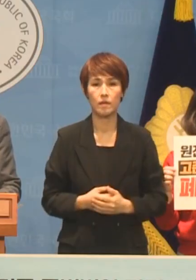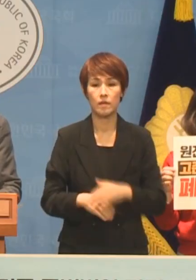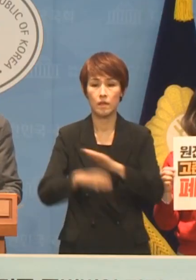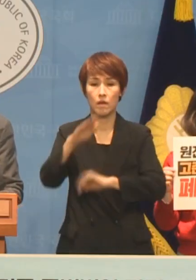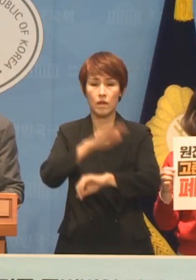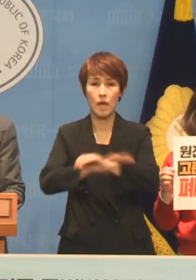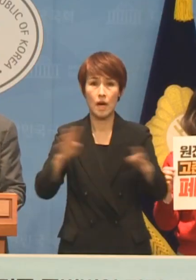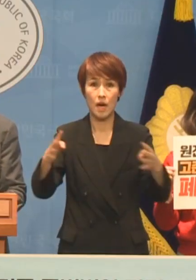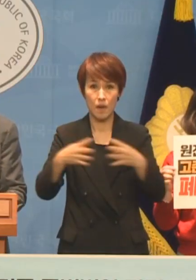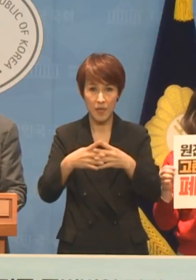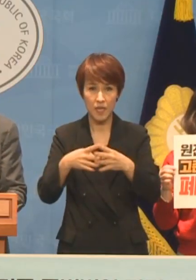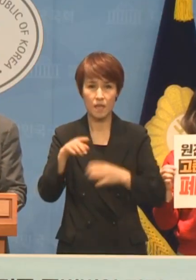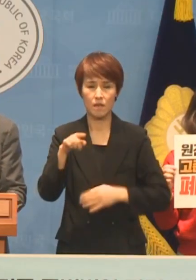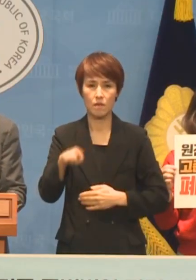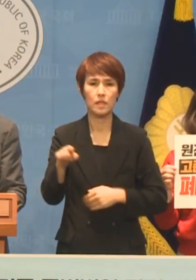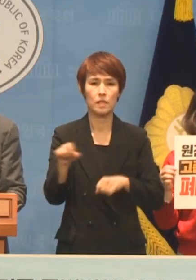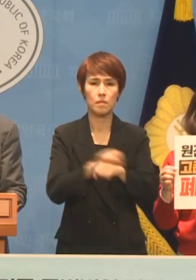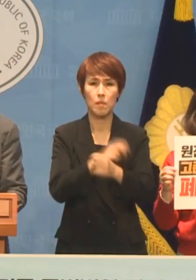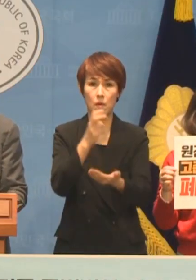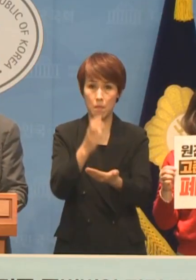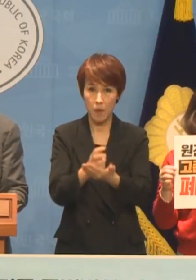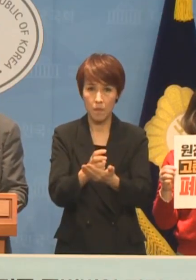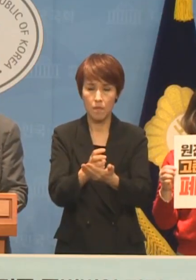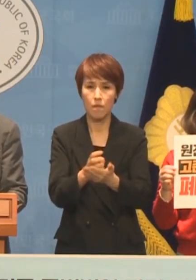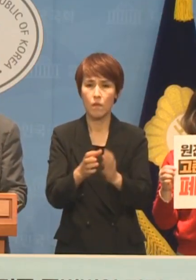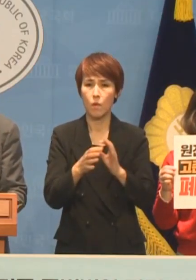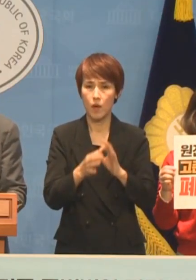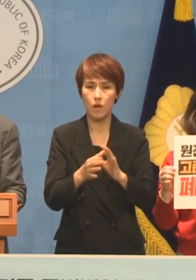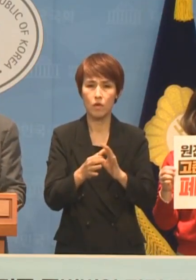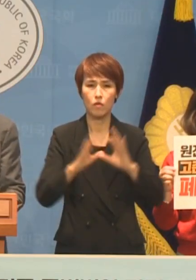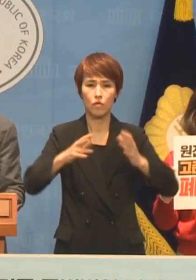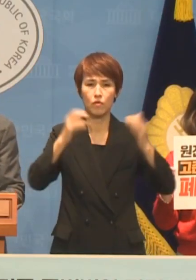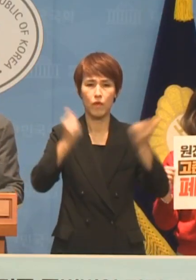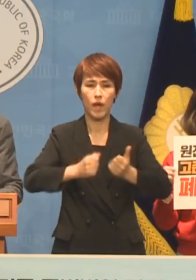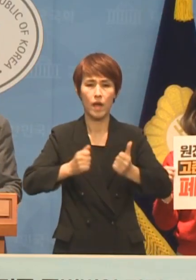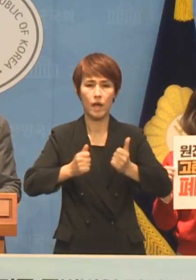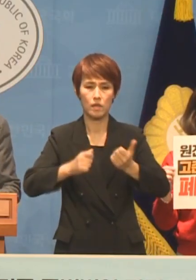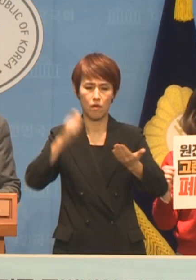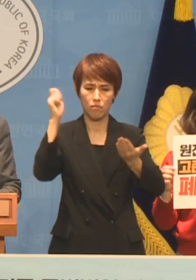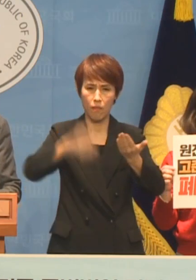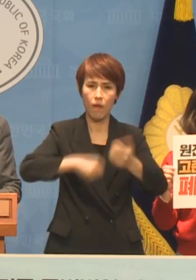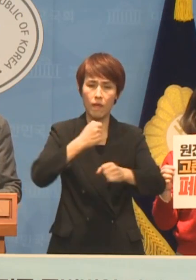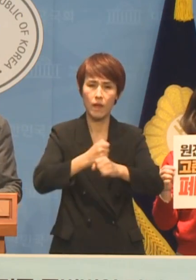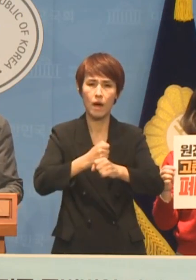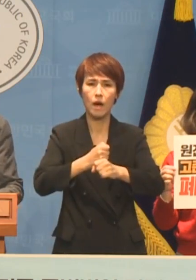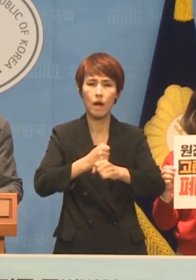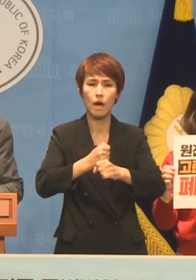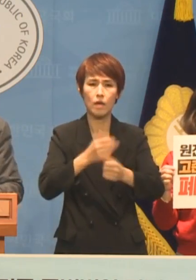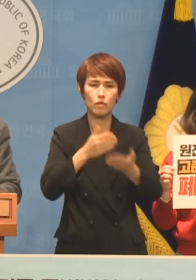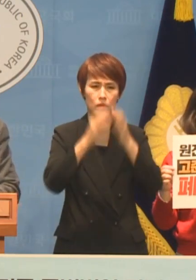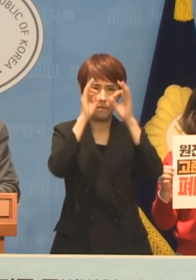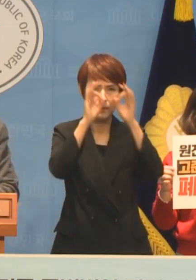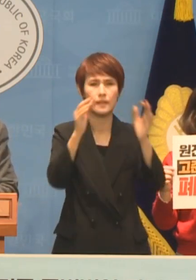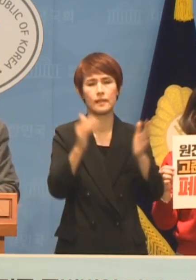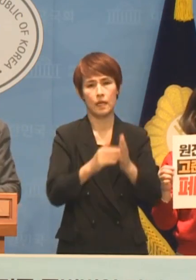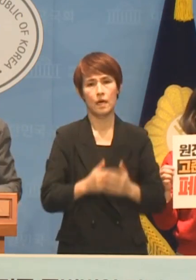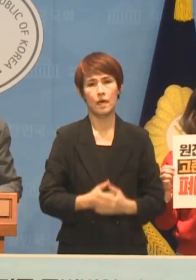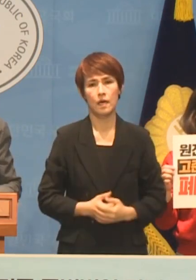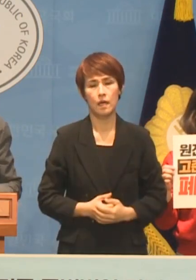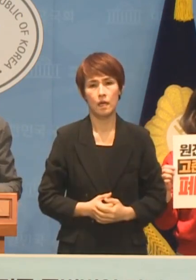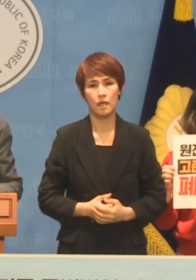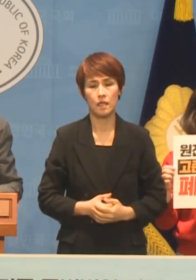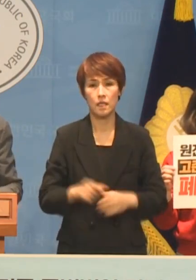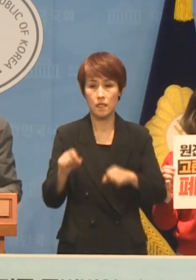등 전력수급 기본계획안이 국회에서 심의된다라는 통과된다라는 뉴스를 저희들이 전해 듣고, 특히 이제